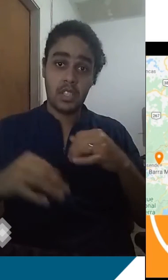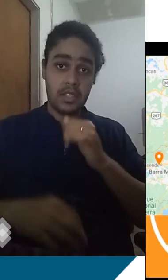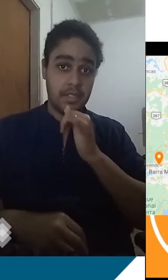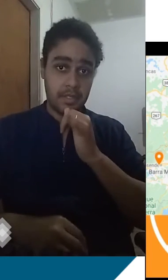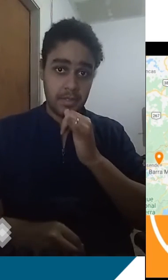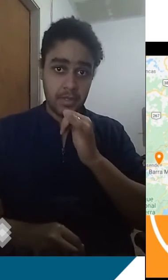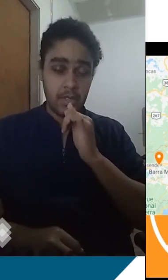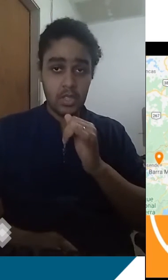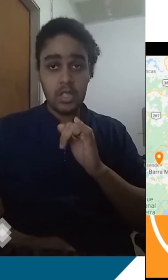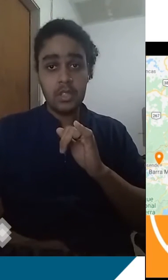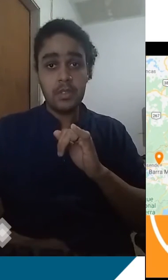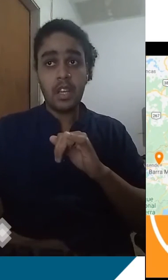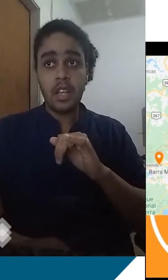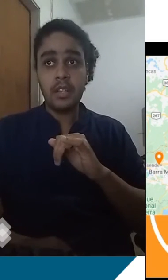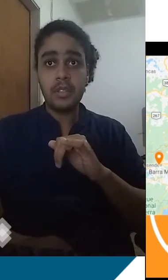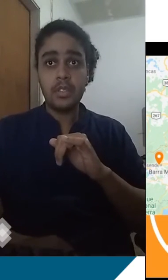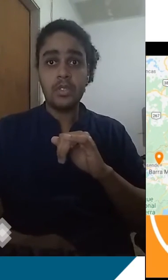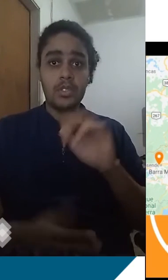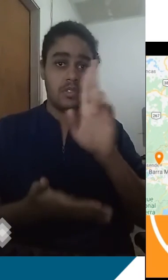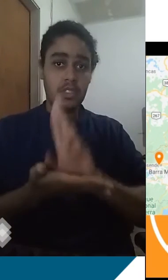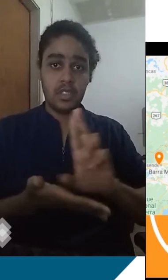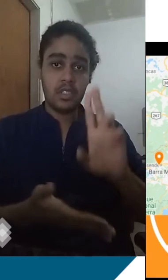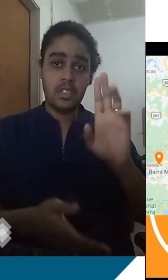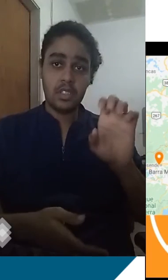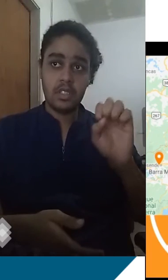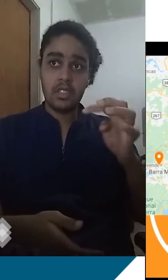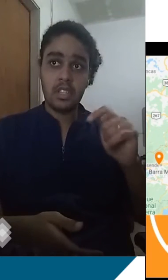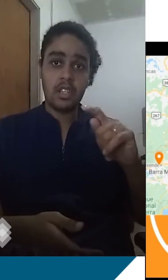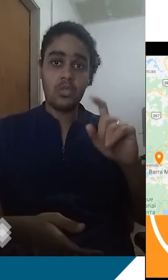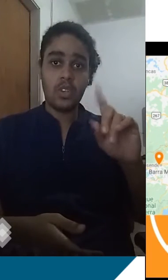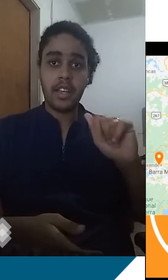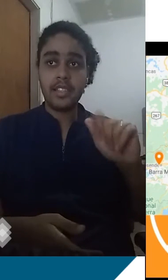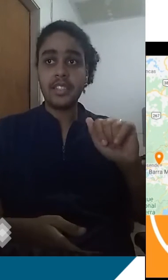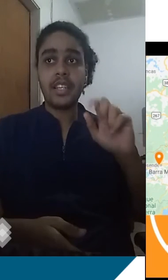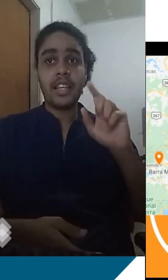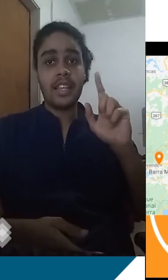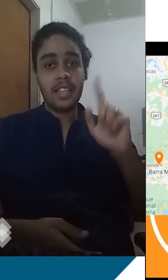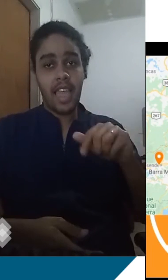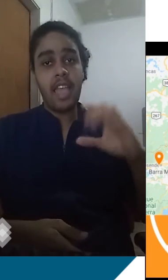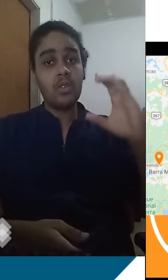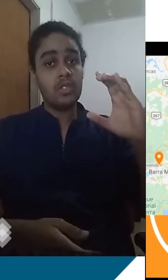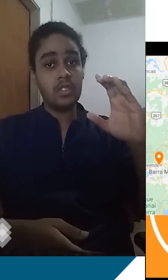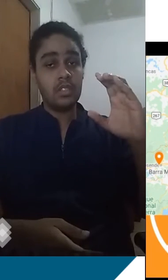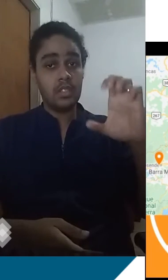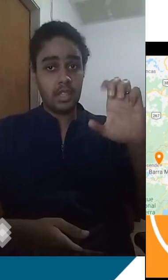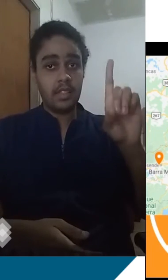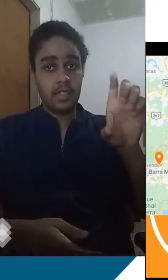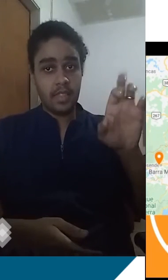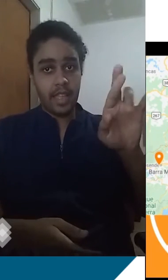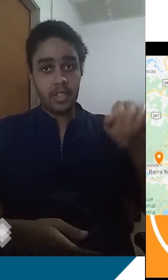E a gente vai finalizar aqui o exemplo das universidades estaduais através da que é oferecida pela Fundação CCERJ, que é a